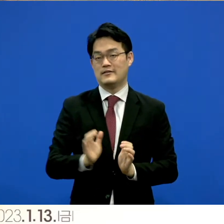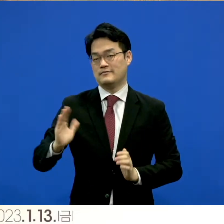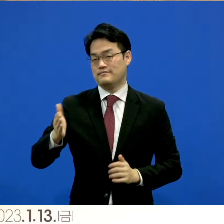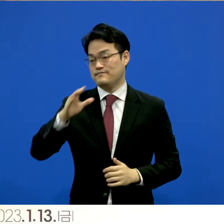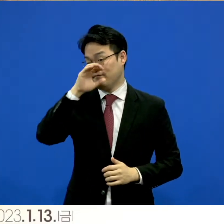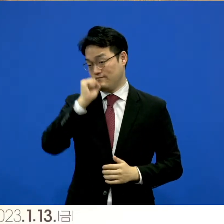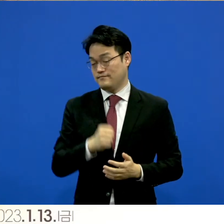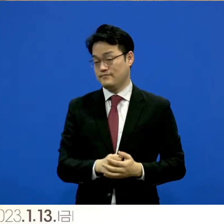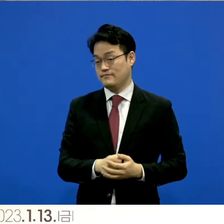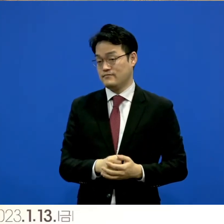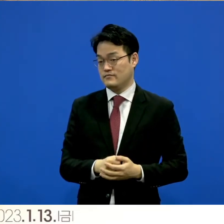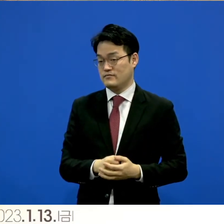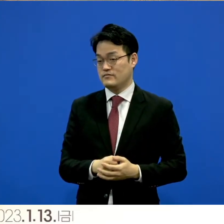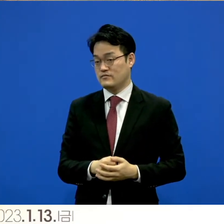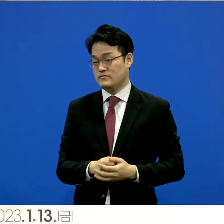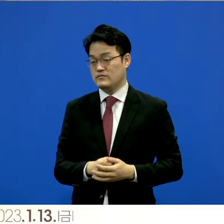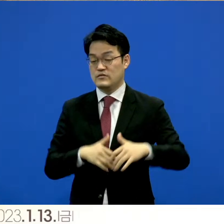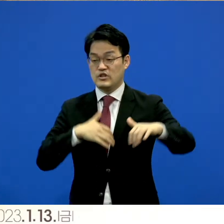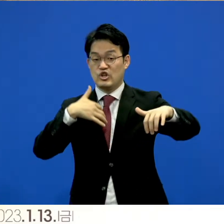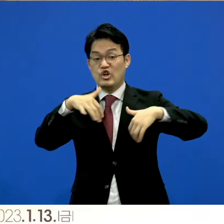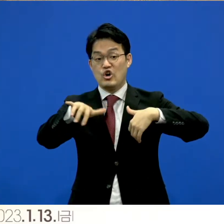우리 노숙하셨던 우리